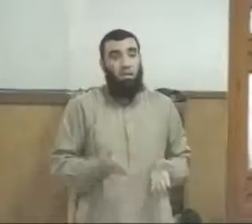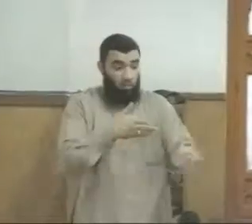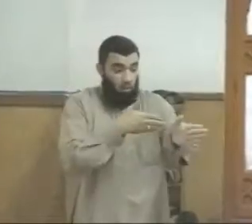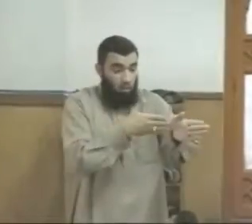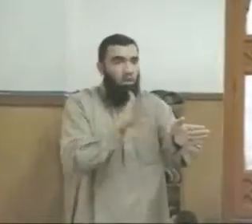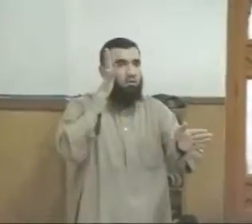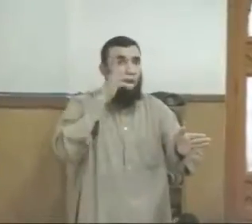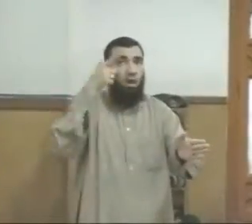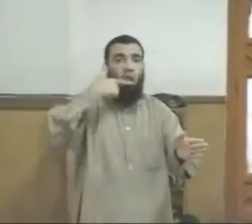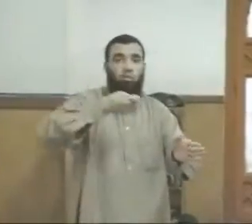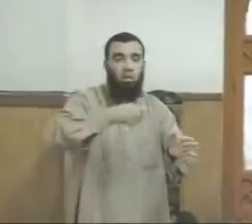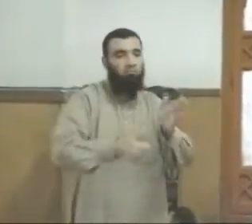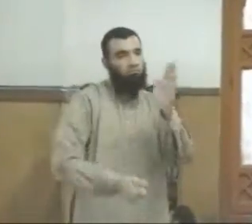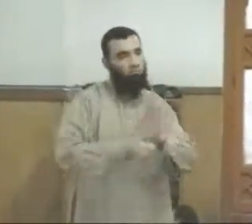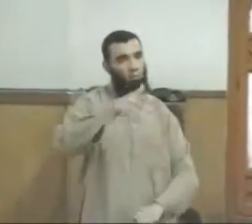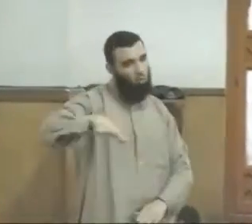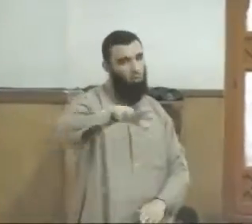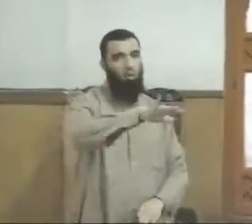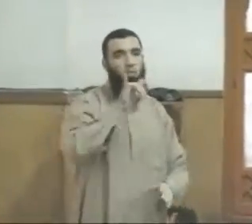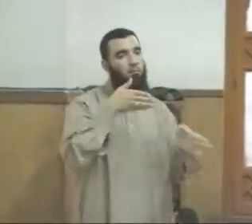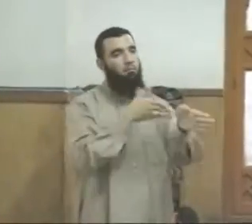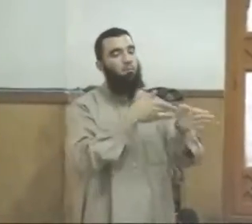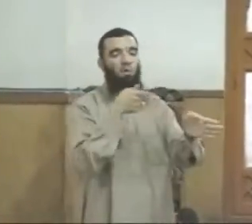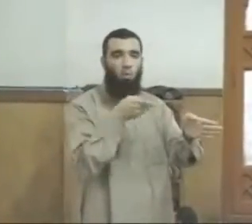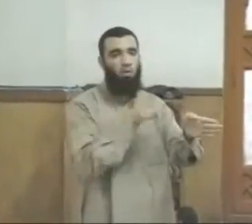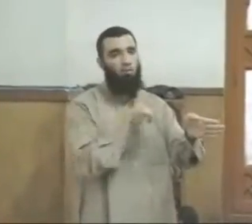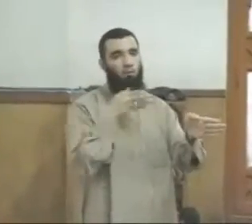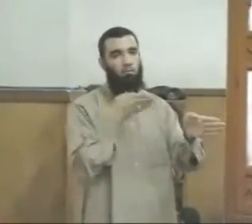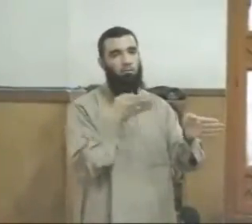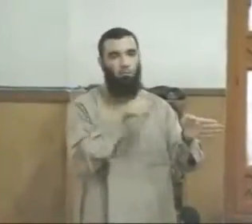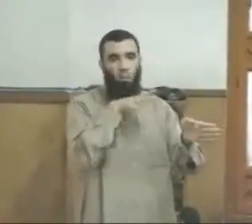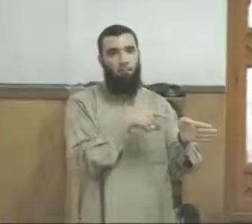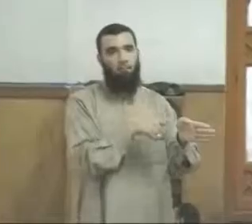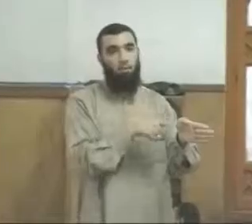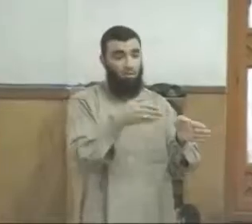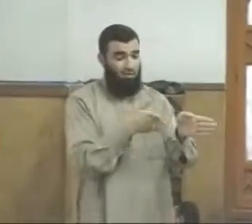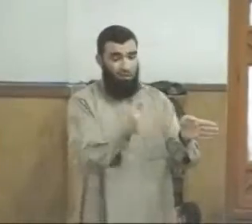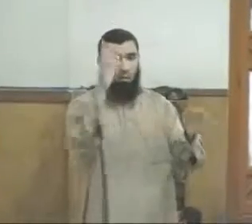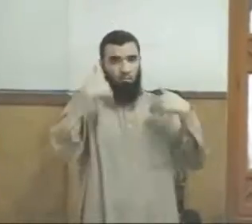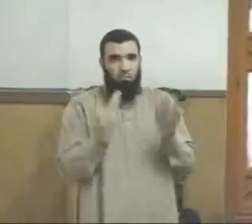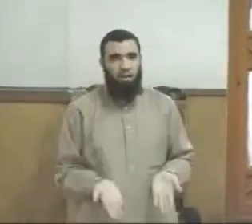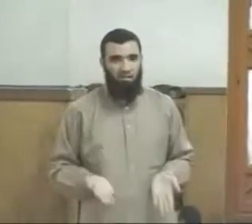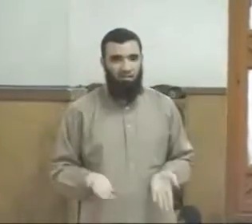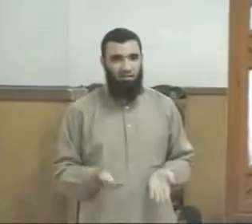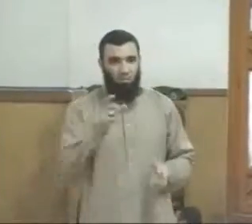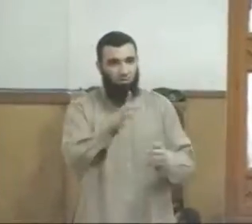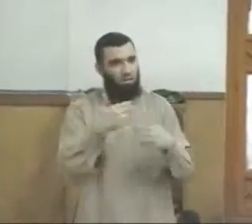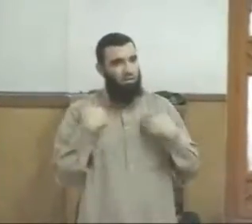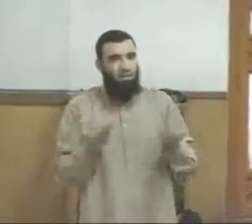عليه وسلم. جماعة المسلمين أحباب محمد صلى الله عليه وسلم، إن